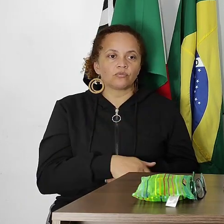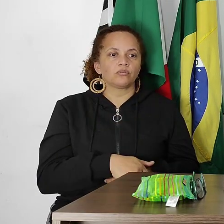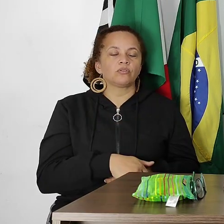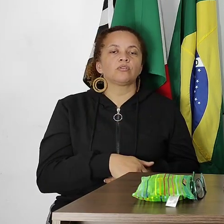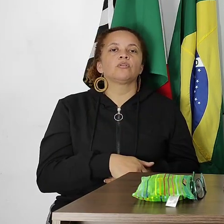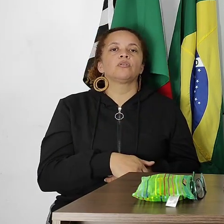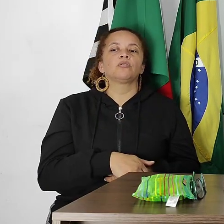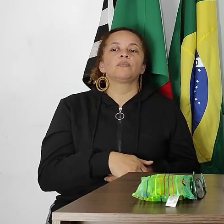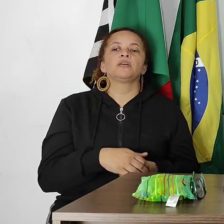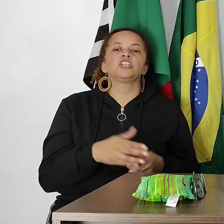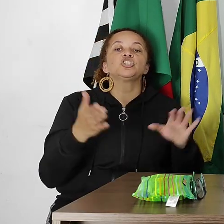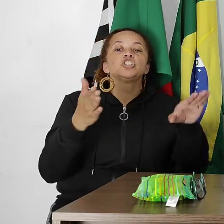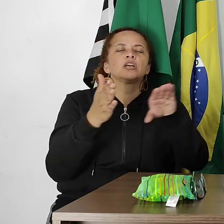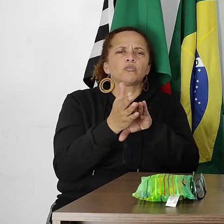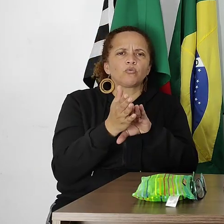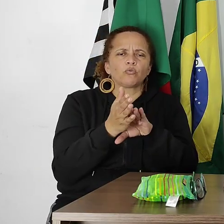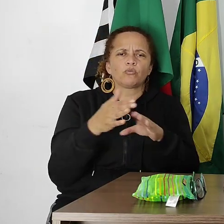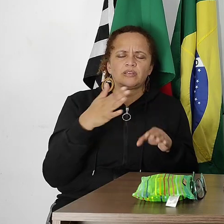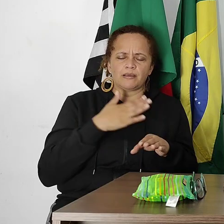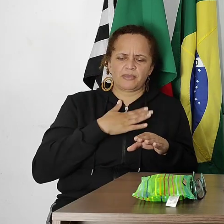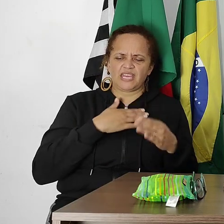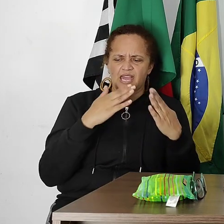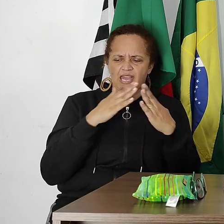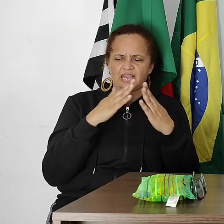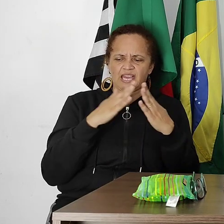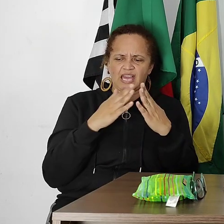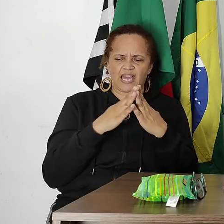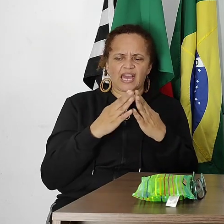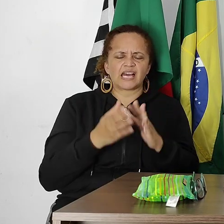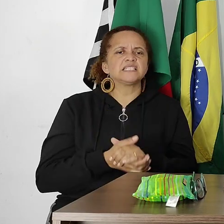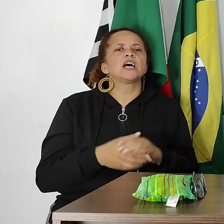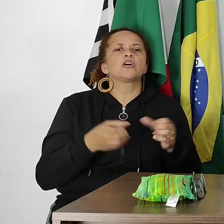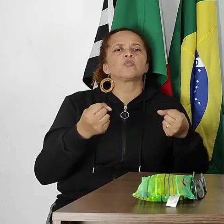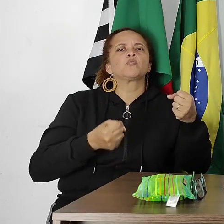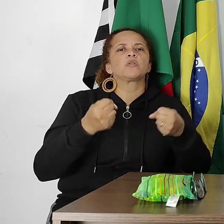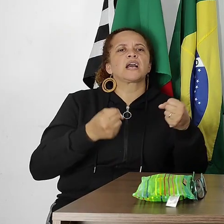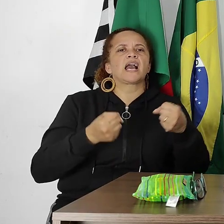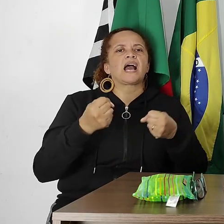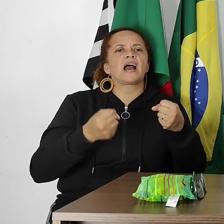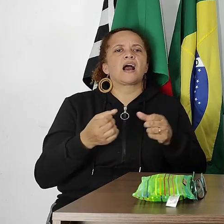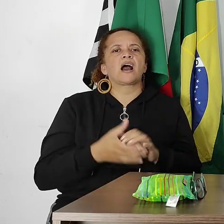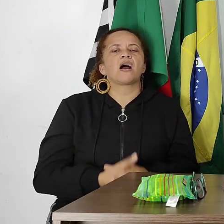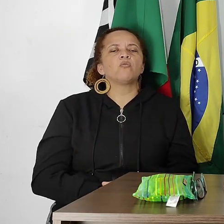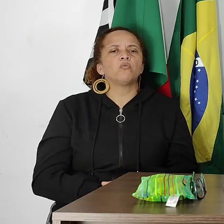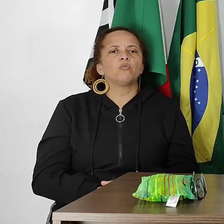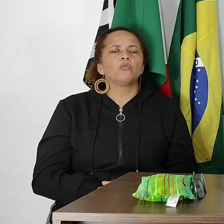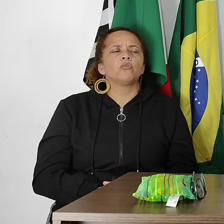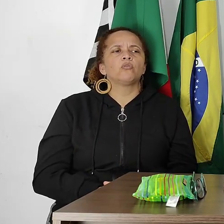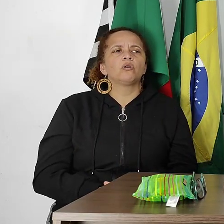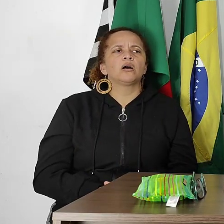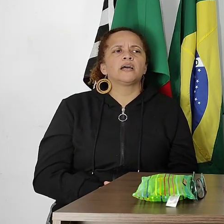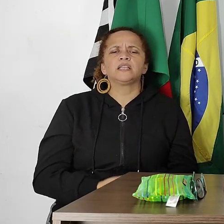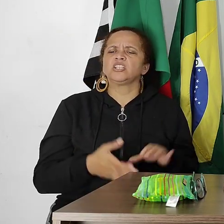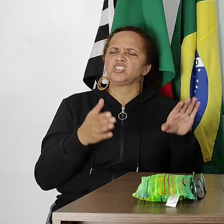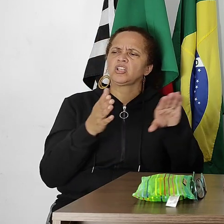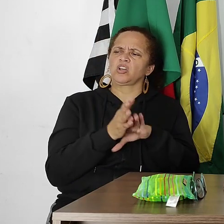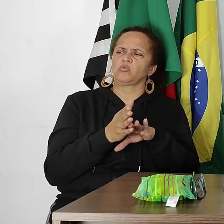hoje eu lembro, esse boné. Tinha um boné e eu falei, esse boné é do meu marido. Ele falou, ele estava nesse carro. Aí eu falei,